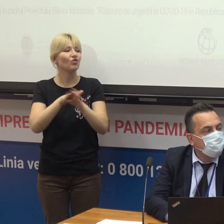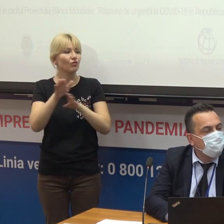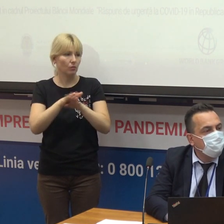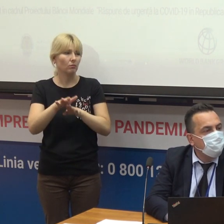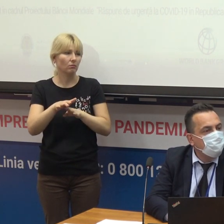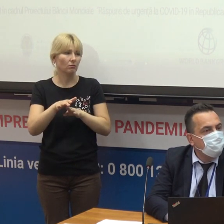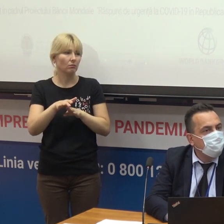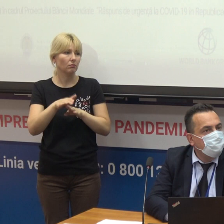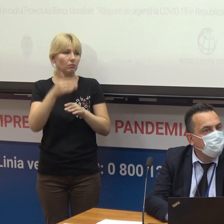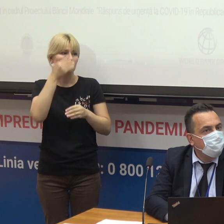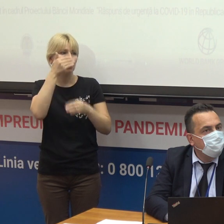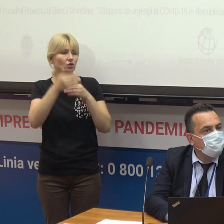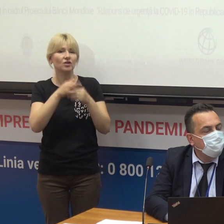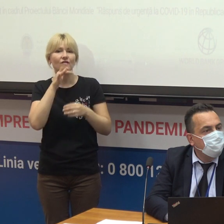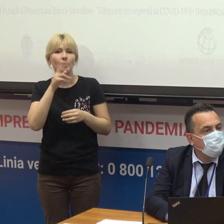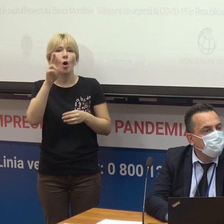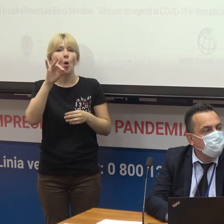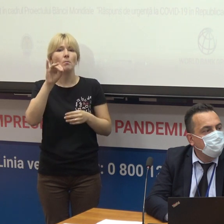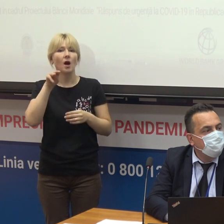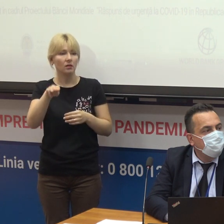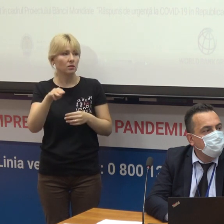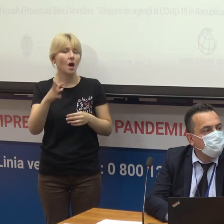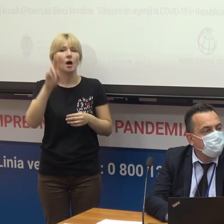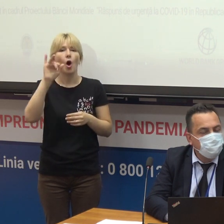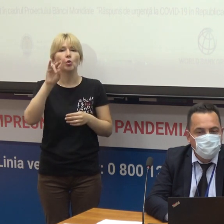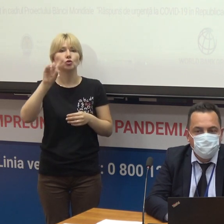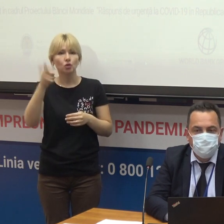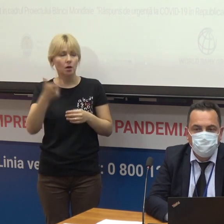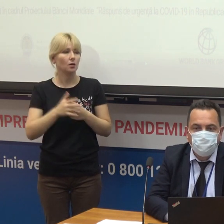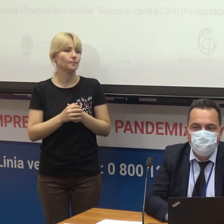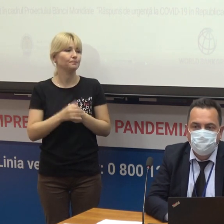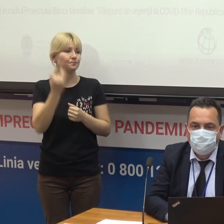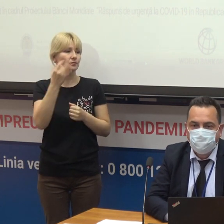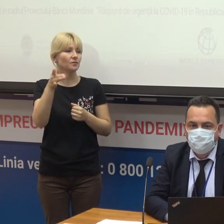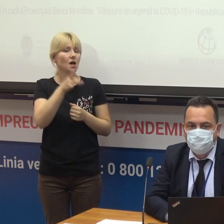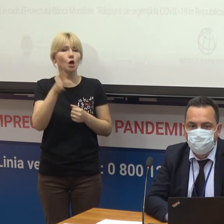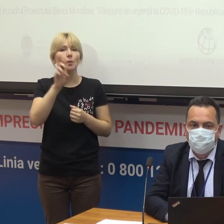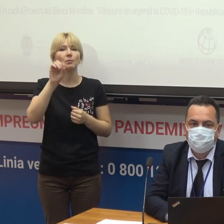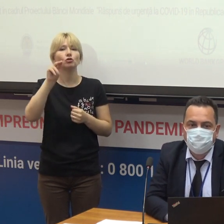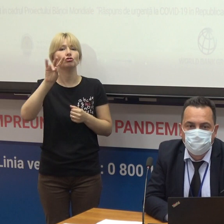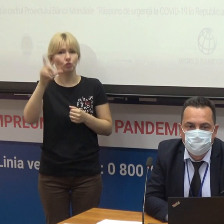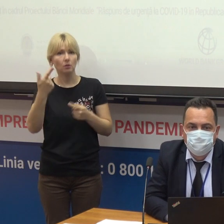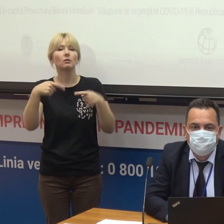mai probabil în comratul ta Gagauzia, Căușeni și în raionul Briceni.